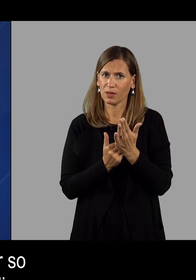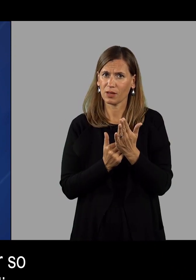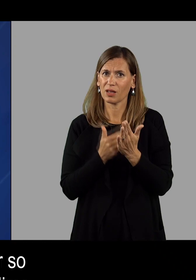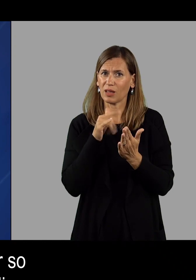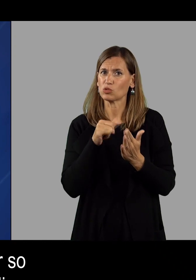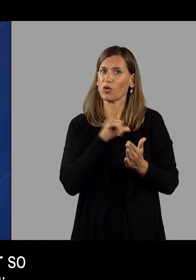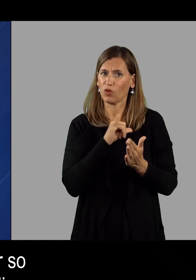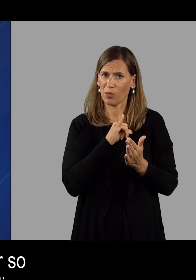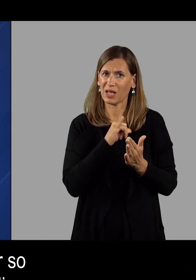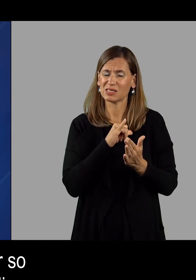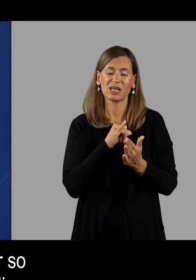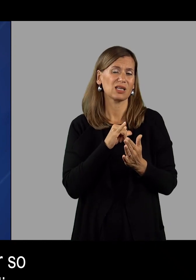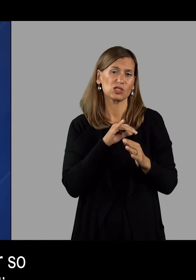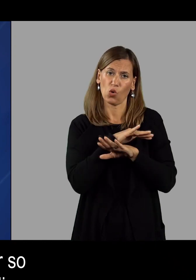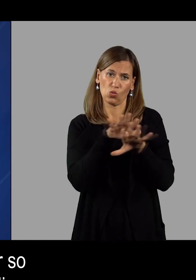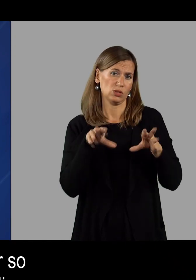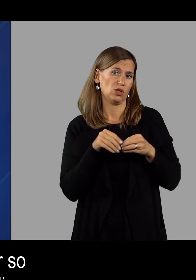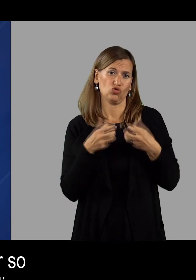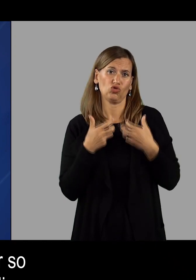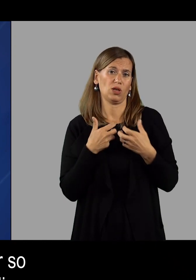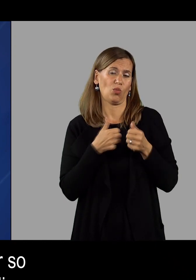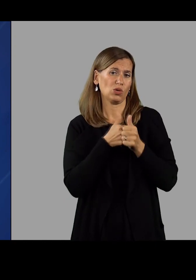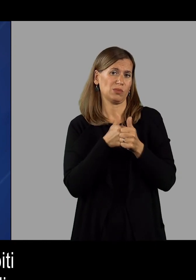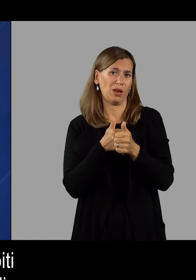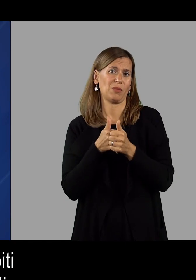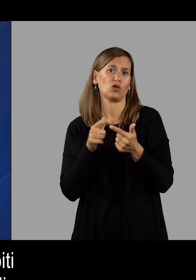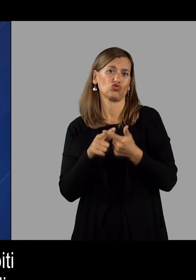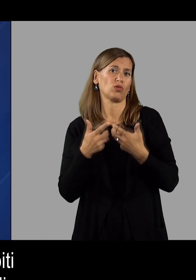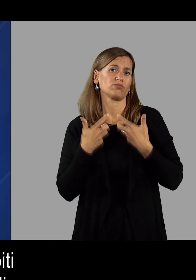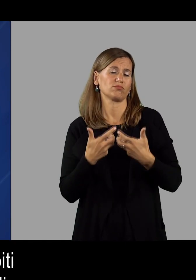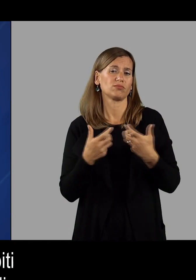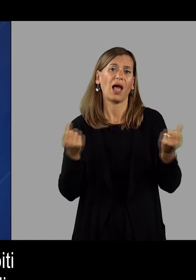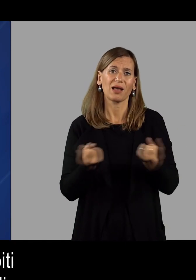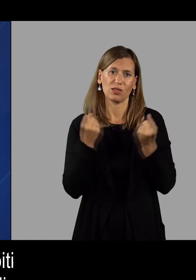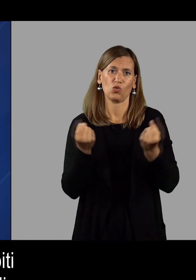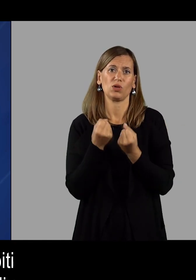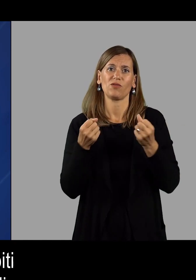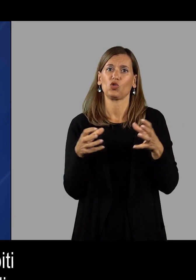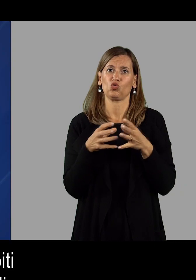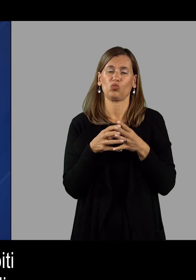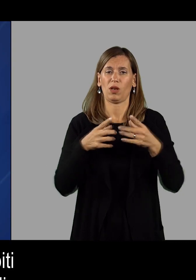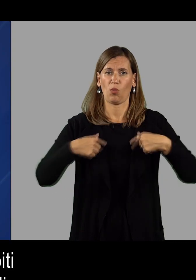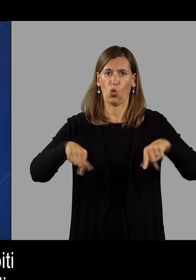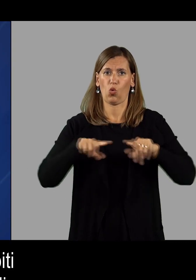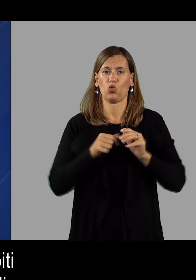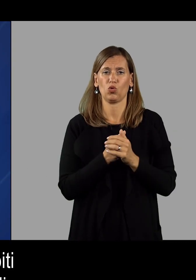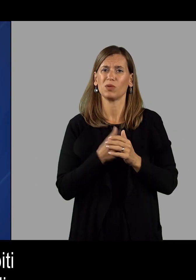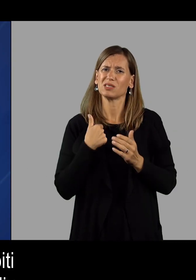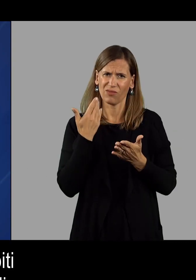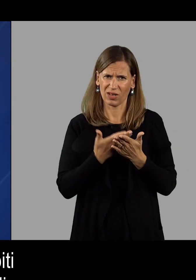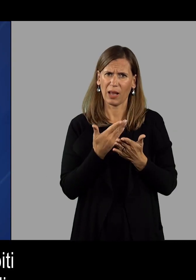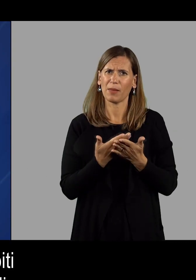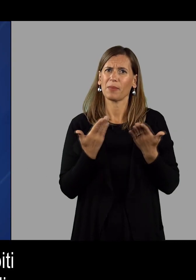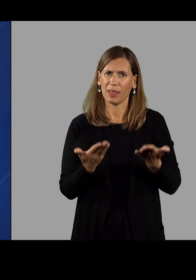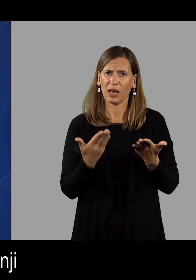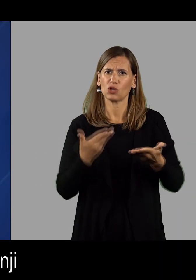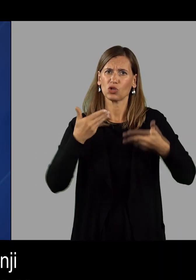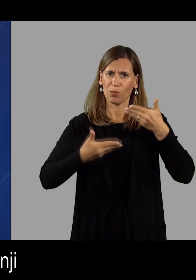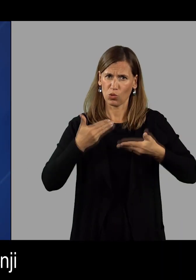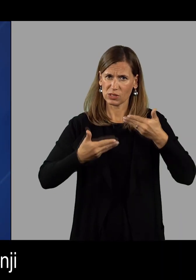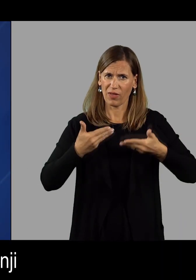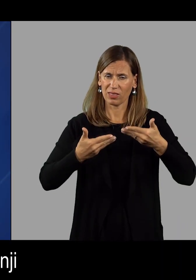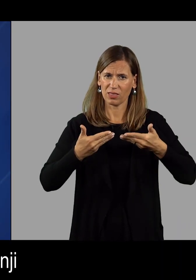kjer so informacije, ki si jih vsi želimo spremljati, če hočemo biti aktivni v družbenem okolju.